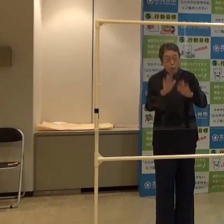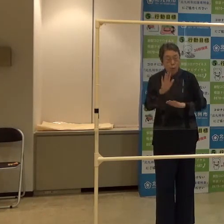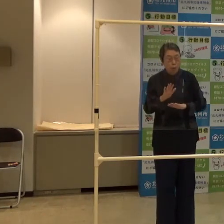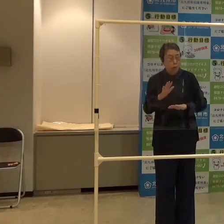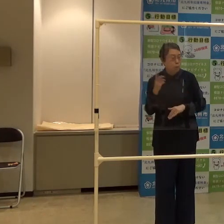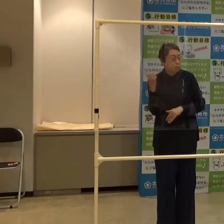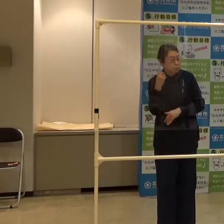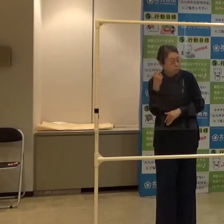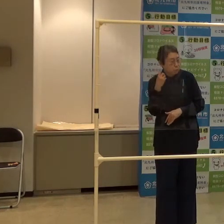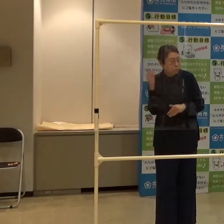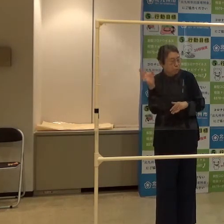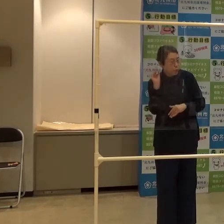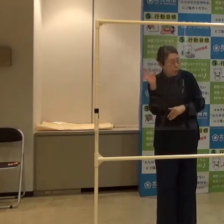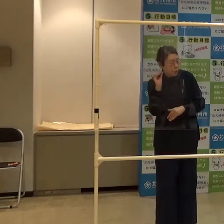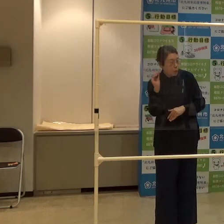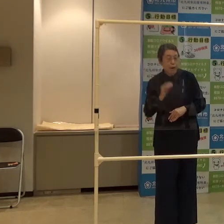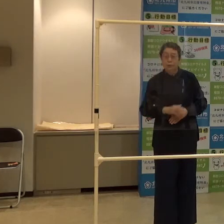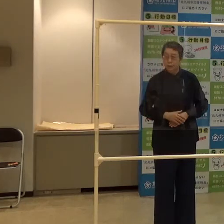ども、